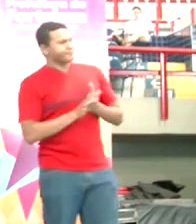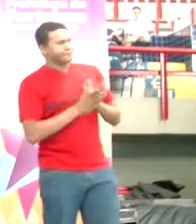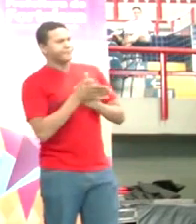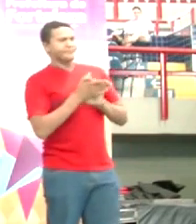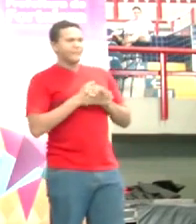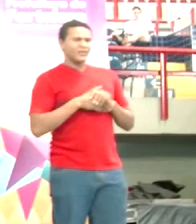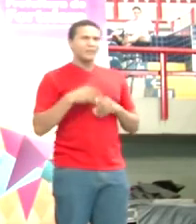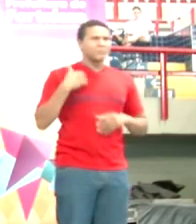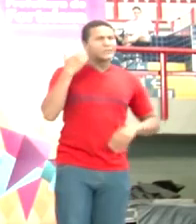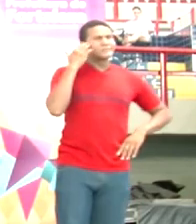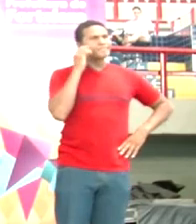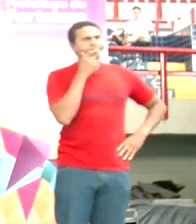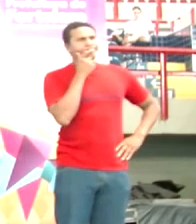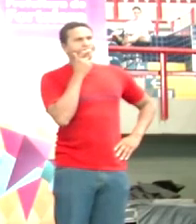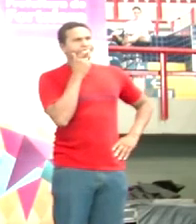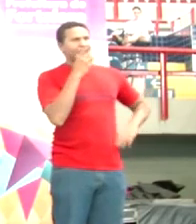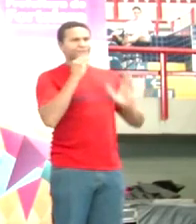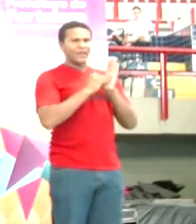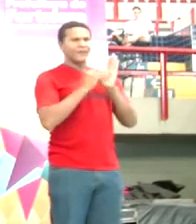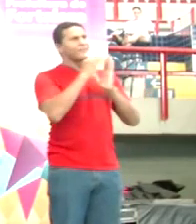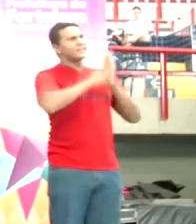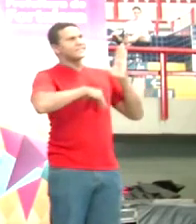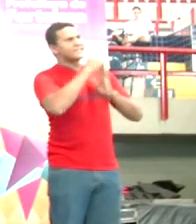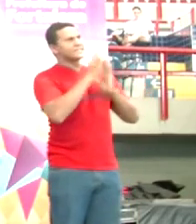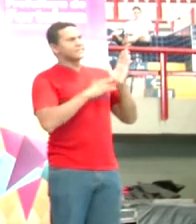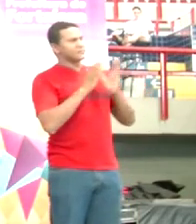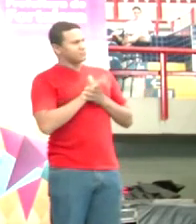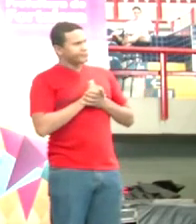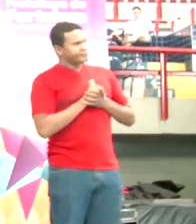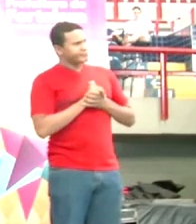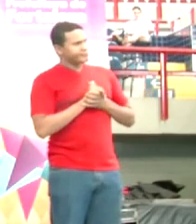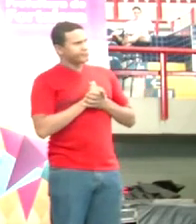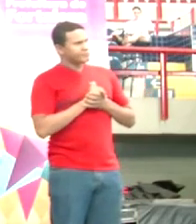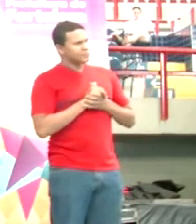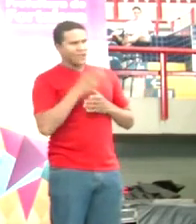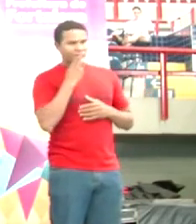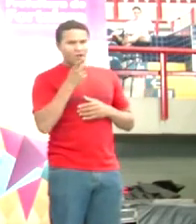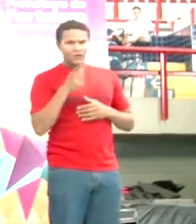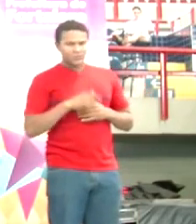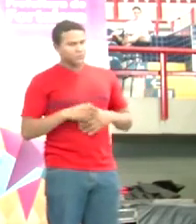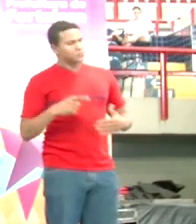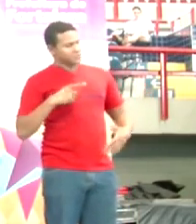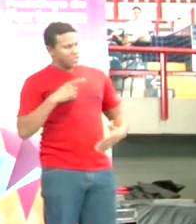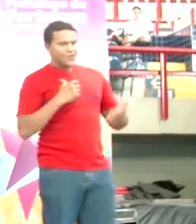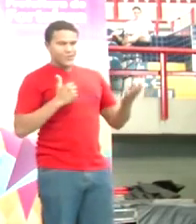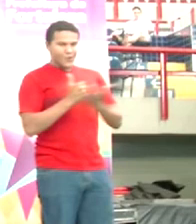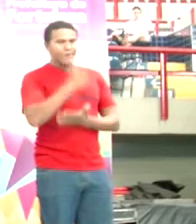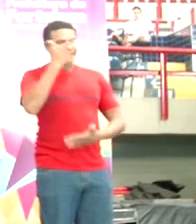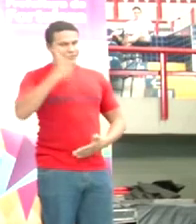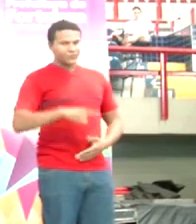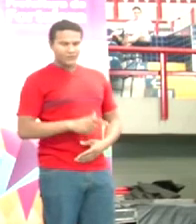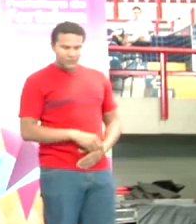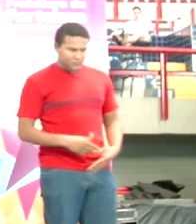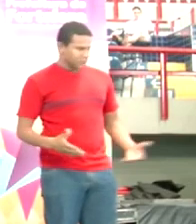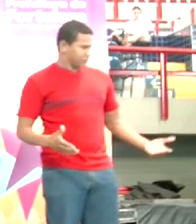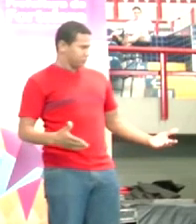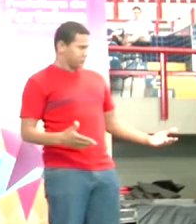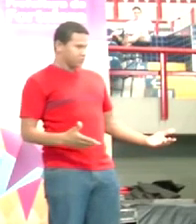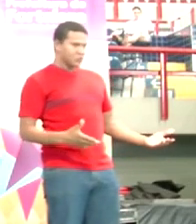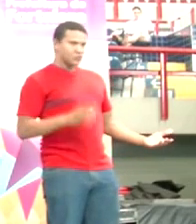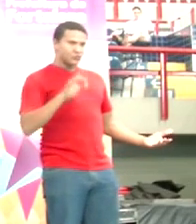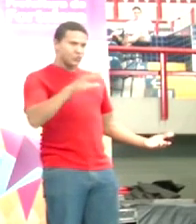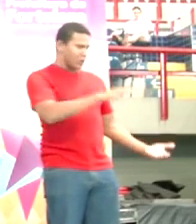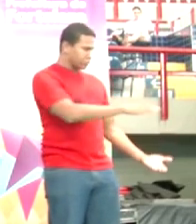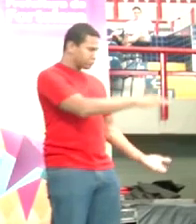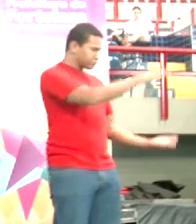aí o cara, rapaz, tem que comprar outra lata. Eu fui olhar, só vendia a lata grande. Aí lá vai eu comprei a lata grande, o